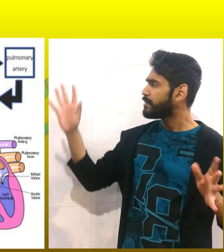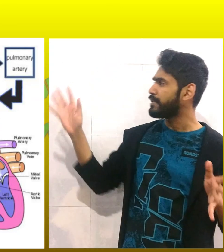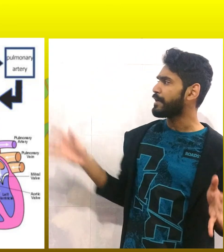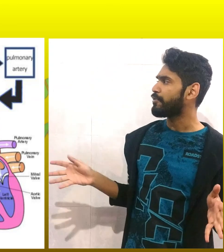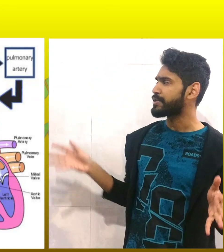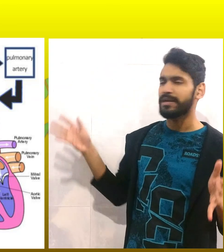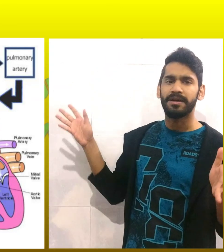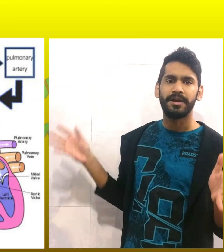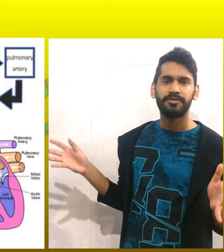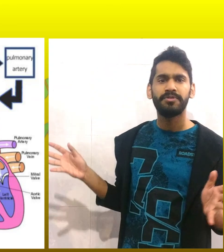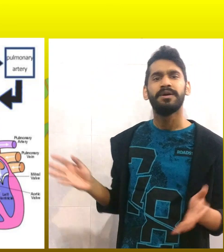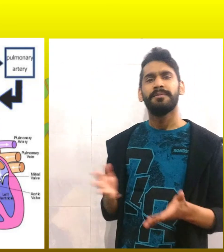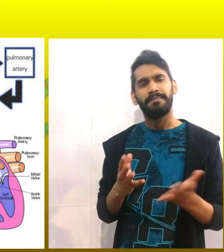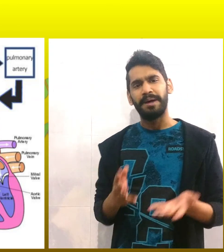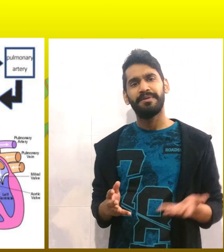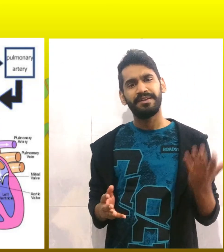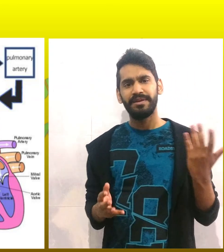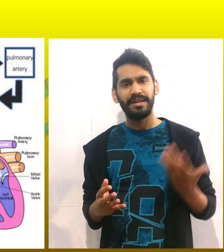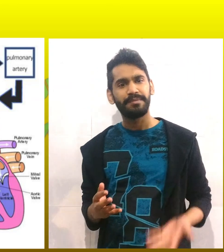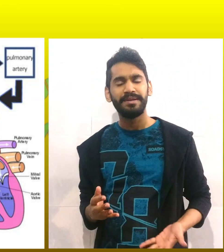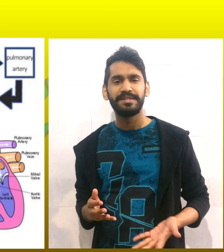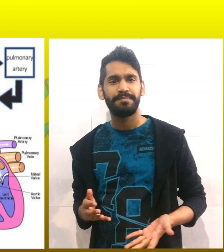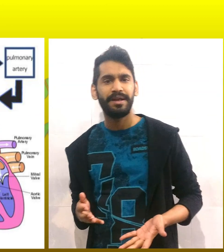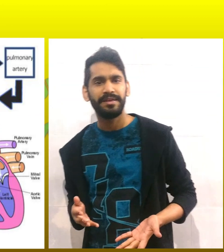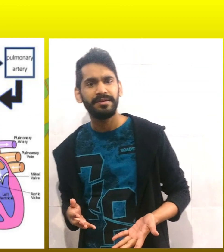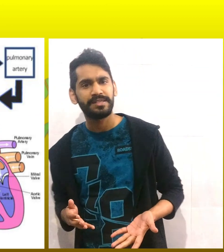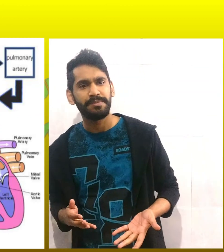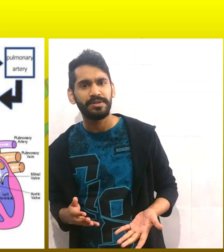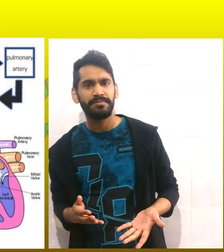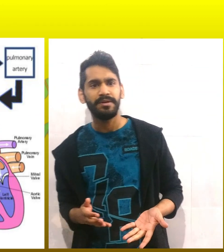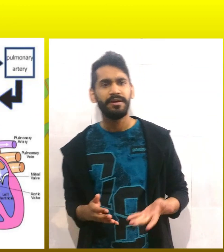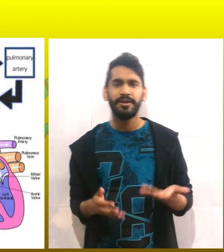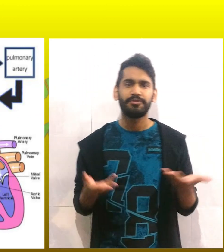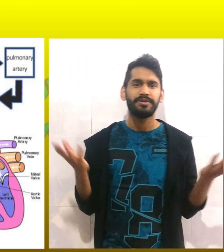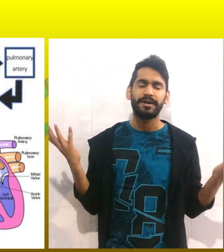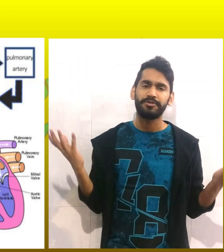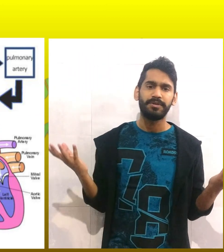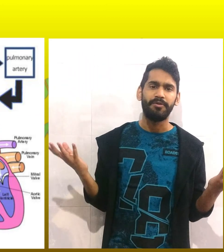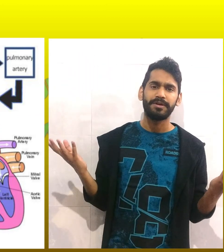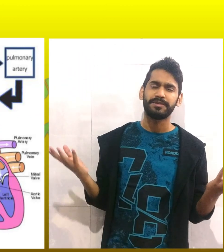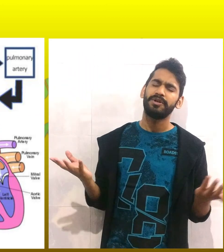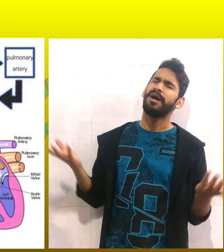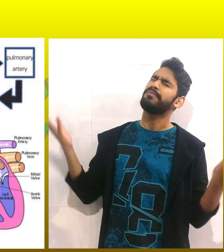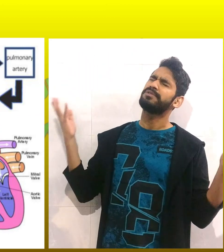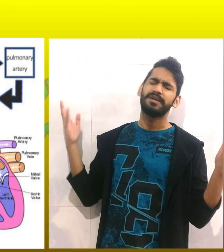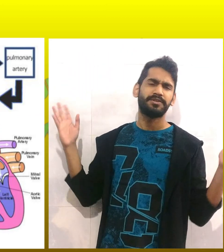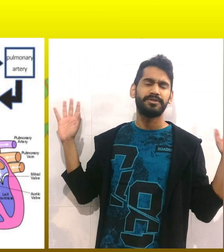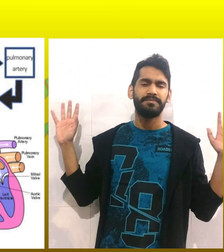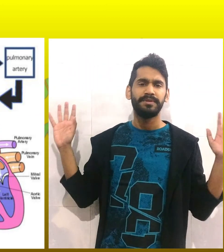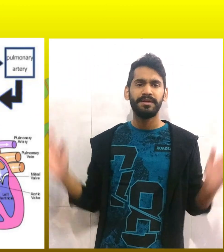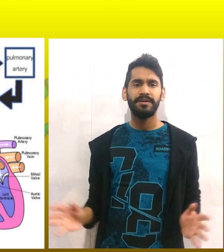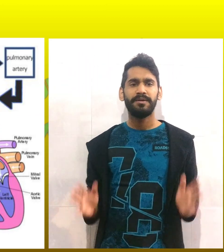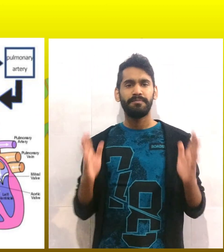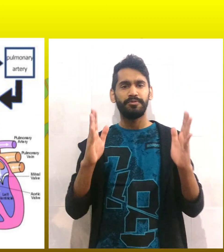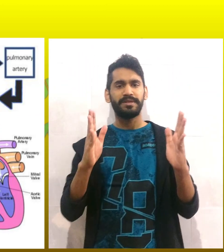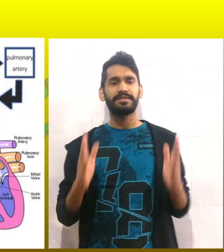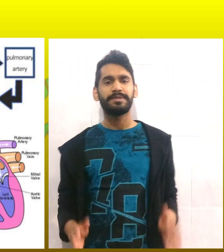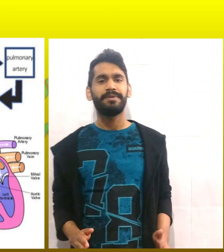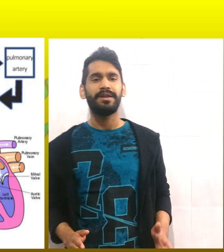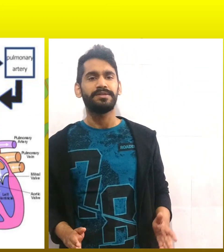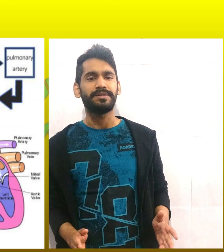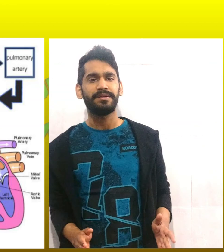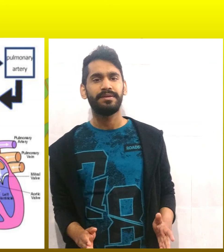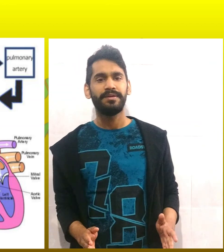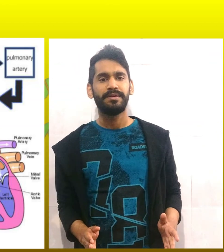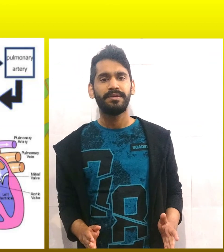हो, देख लो अच्छा लग रहा है तो। बाद में एनीवे लिंक भी नीचे पड़ा ही है डिस्क्रिप्शन में, तो जाके तुम डाउनलोड कर सकते हो, आराम से देख सकते हो जब भी है। प्रोसेस समझ